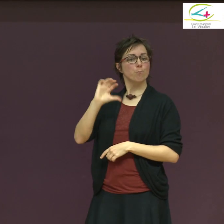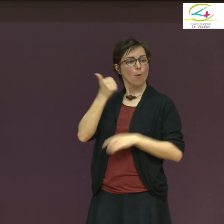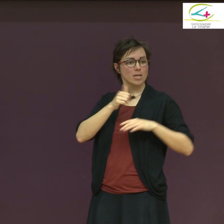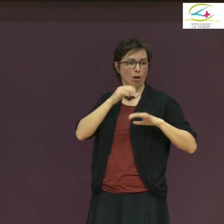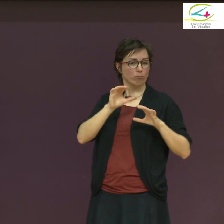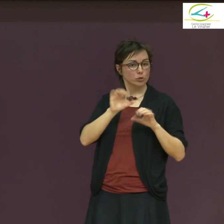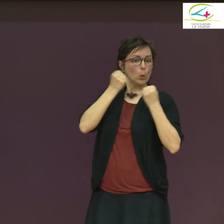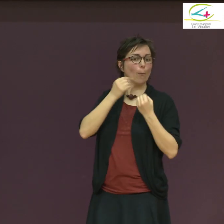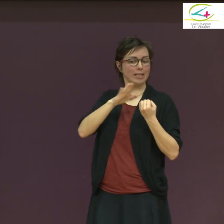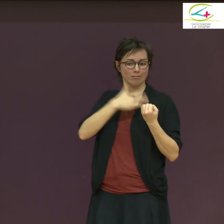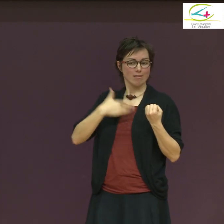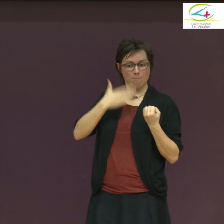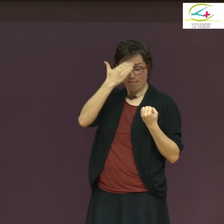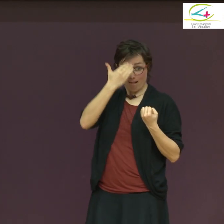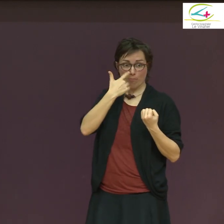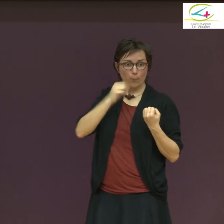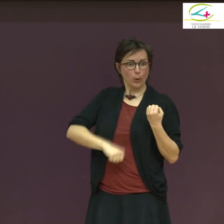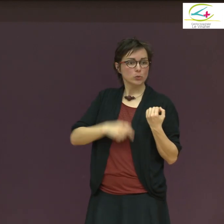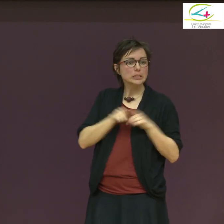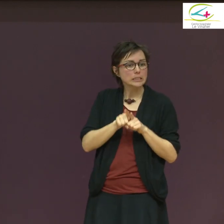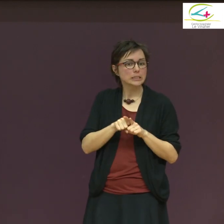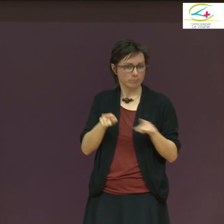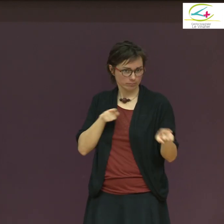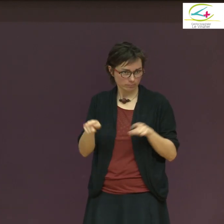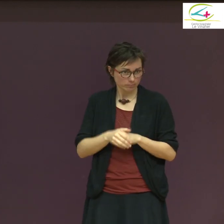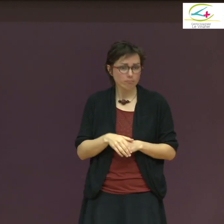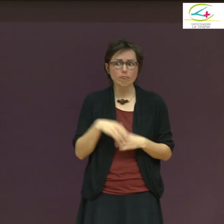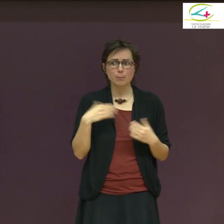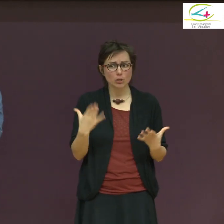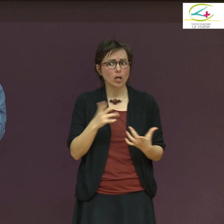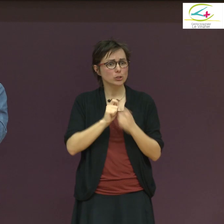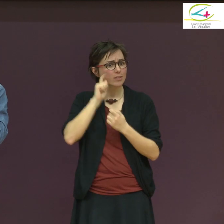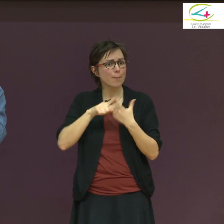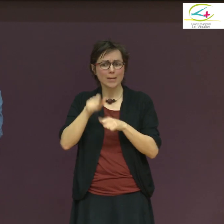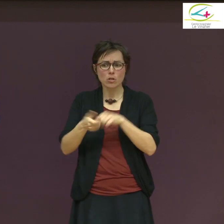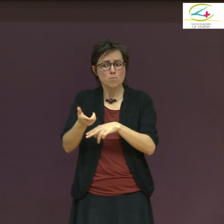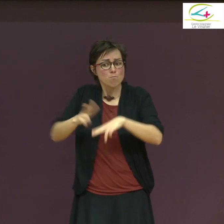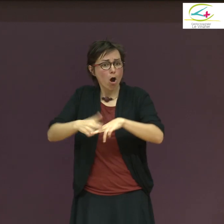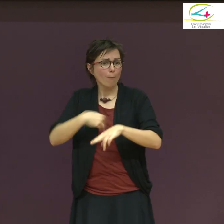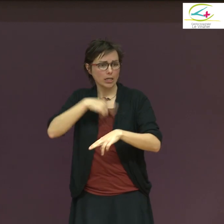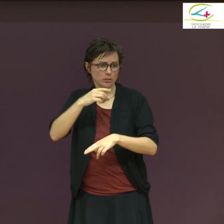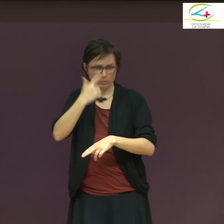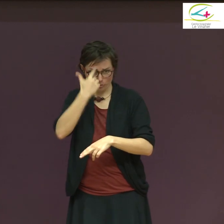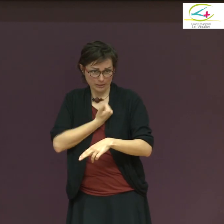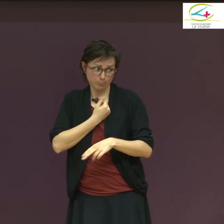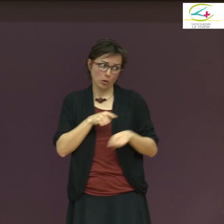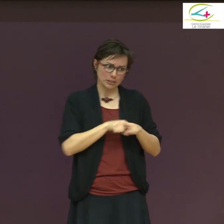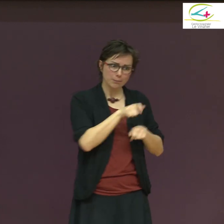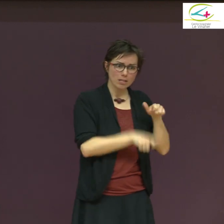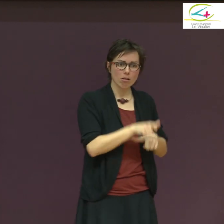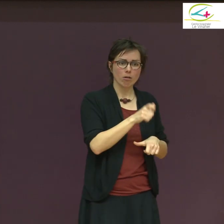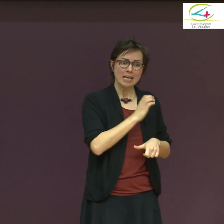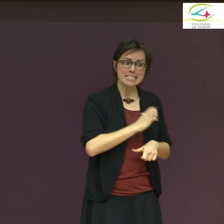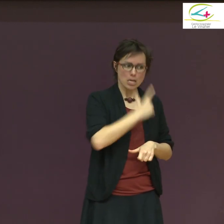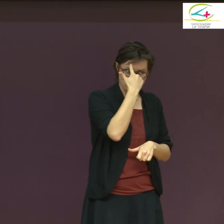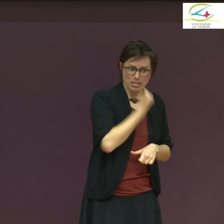que là, évidemment, on a parlé de maladies mentales à travers les morts par le suicide. Mais à l'inverse, ceux qui font des tentatives de suicide,